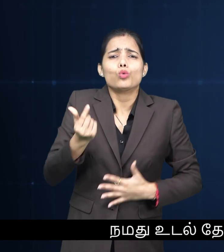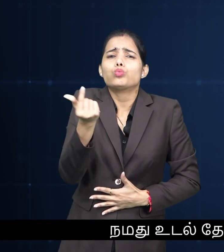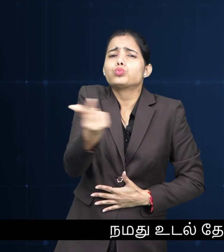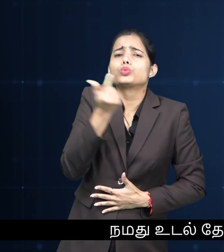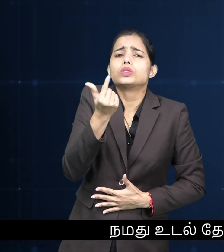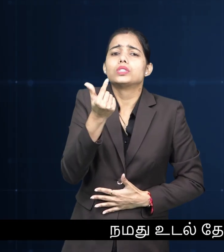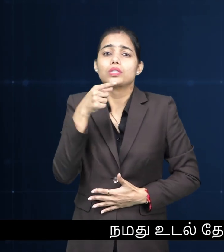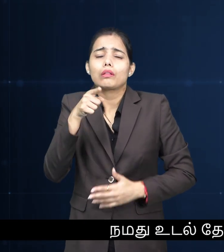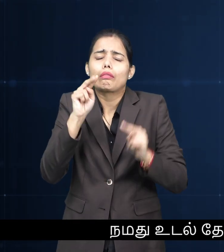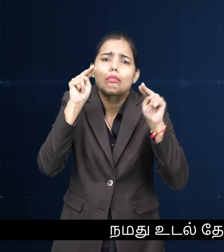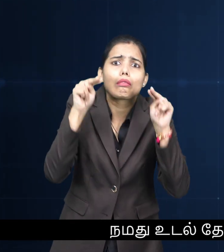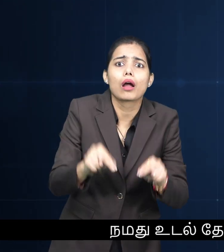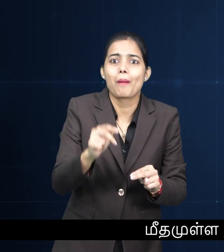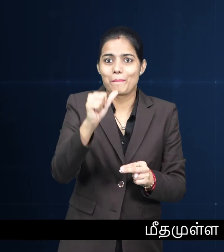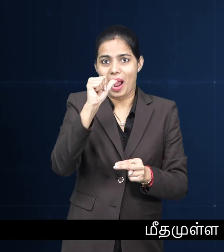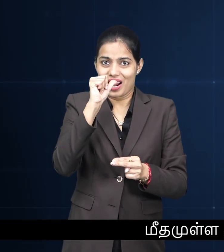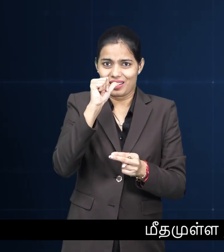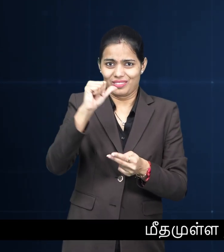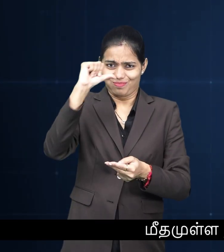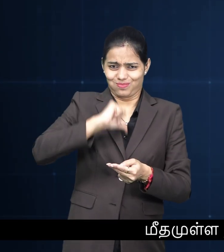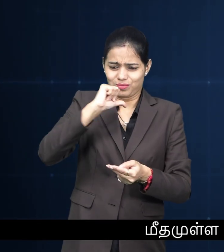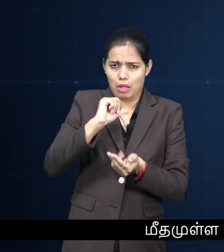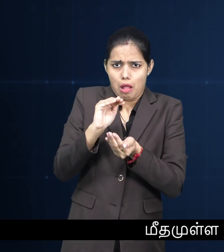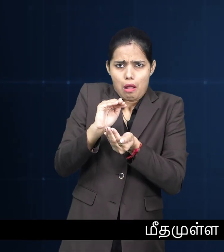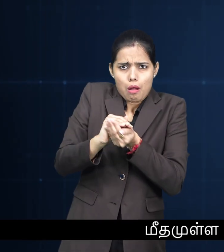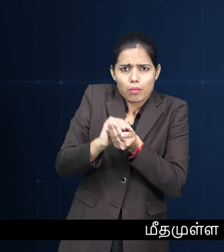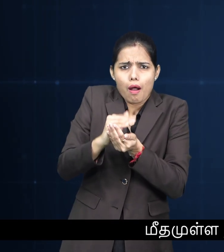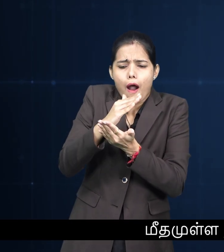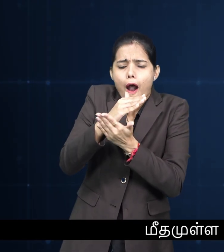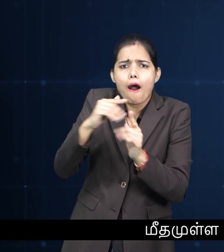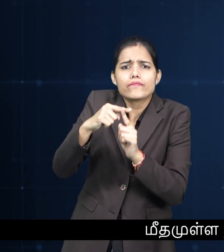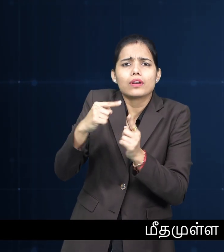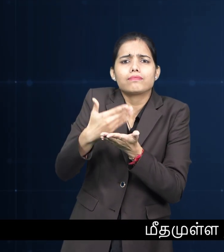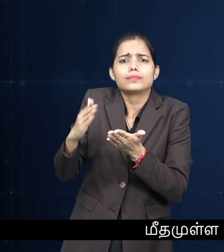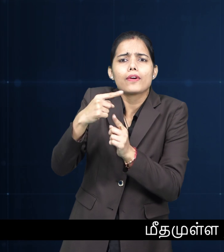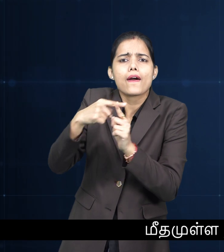உடல் தேவையானதை பயன்படுத்தி மீதமுள்ள தண்ணீரை நீக்குகிறது.